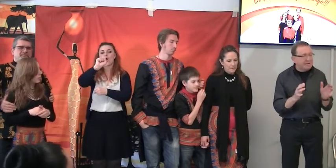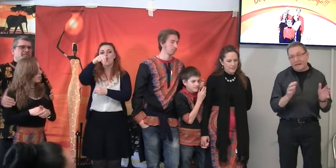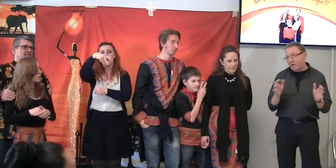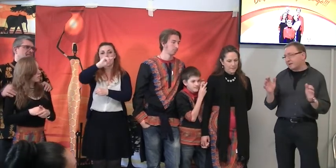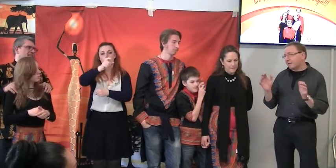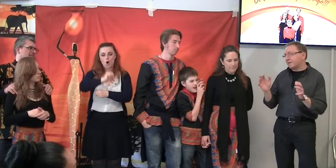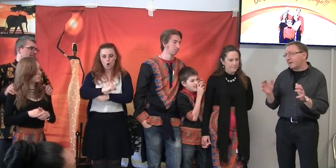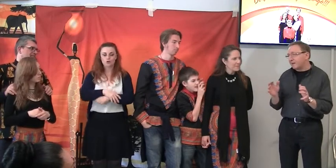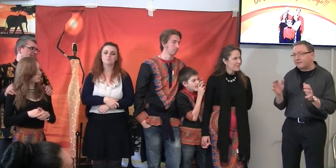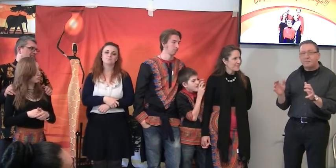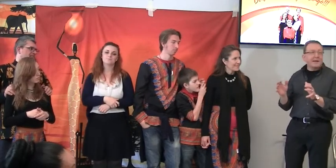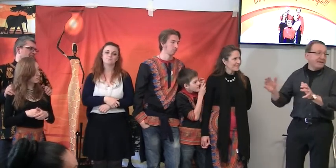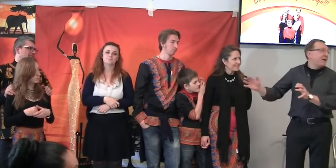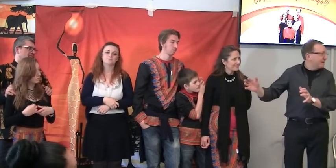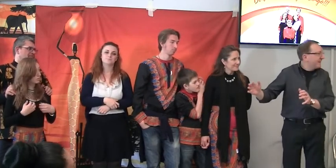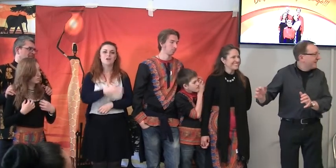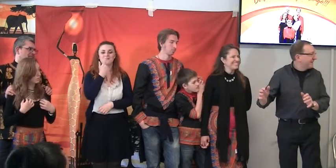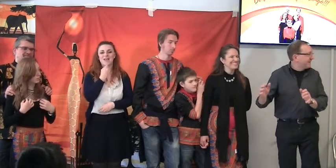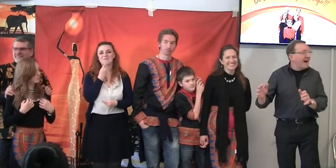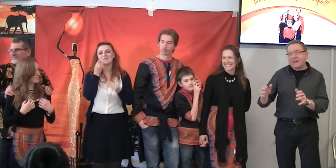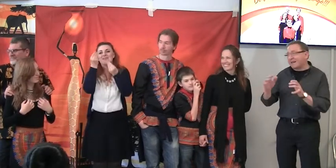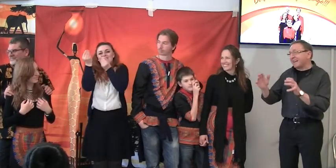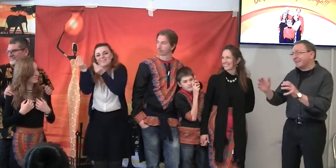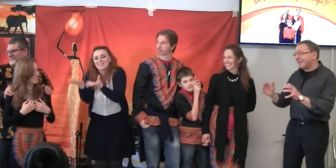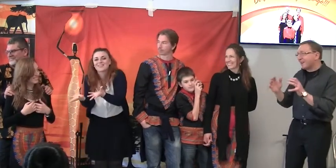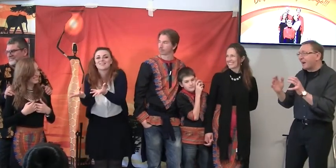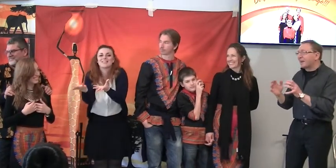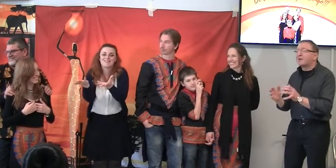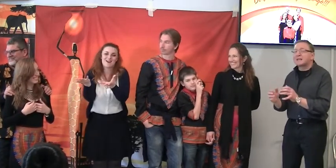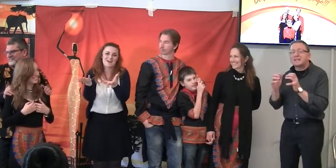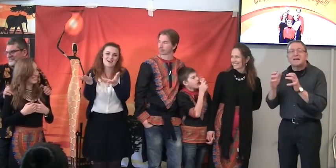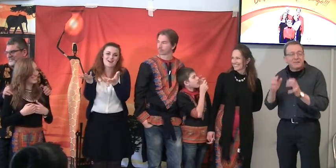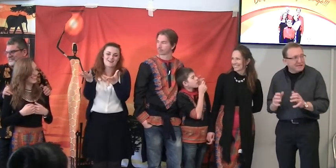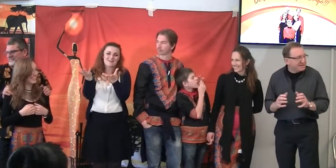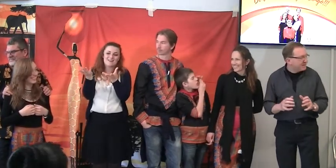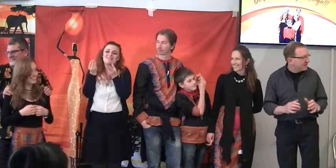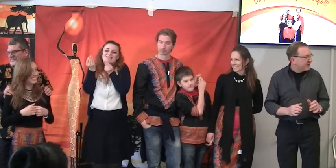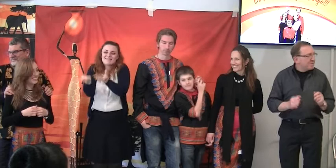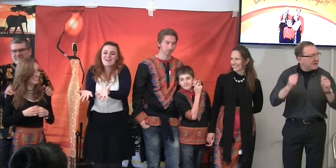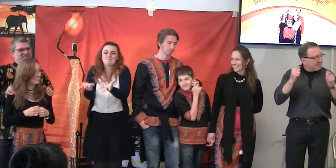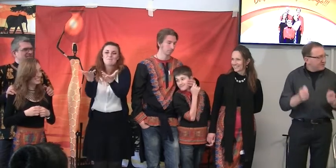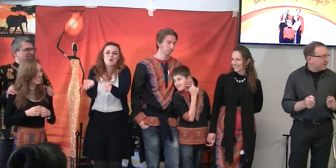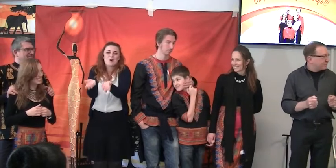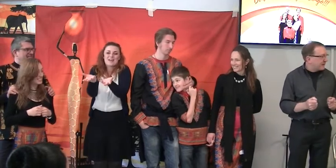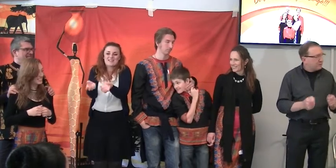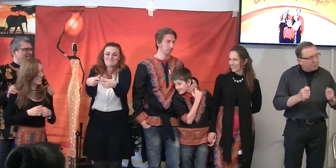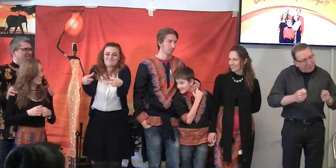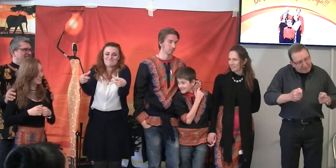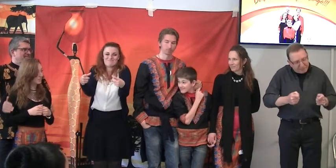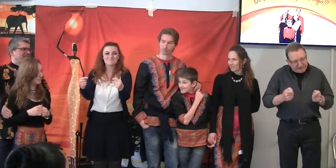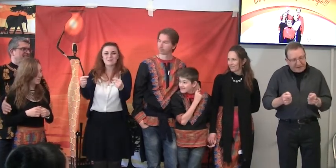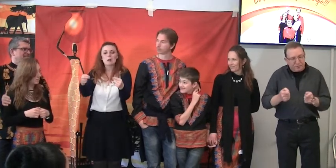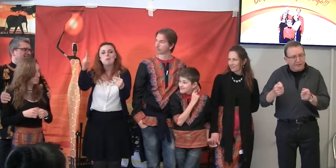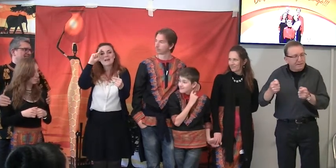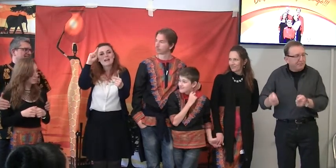cosa, e questa è una cosa che è tipica di Eli, di dare qualche cosa che sia fisico perché possano portarlo, per cui